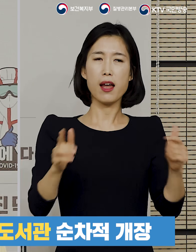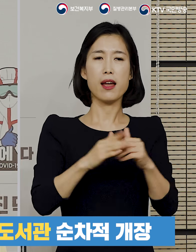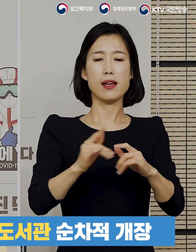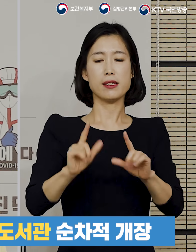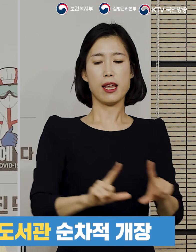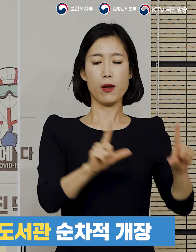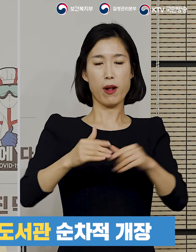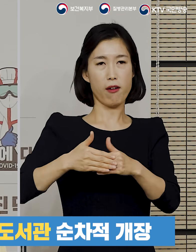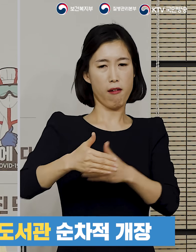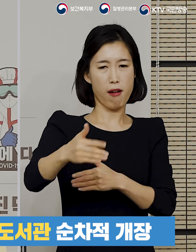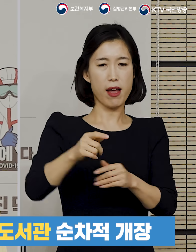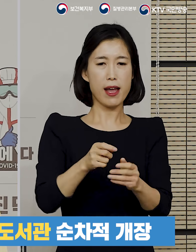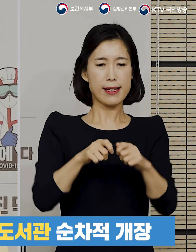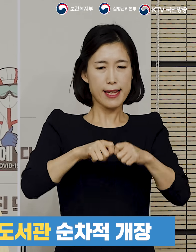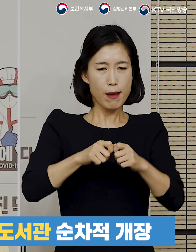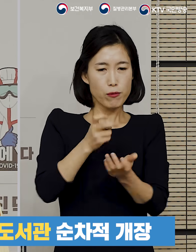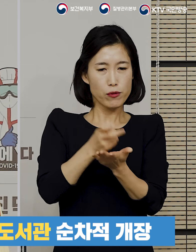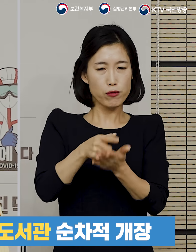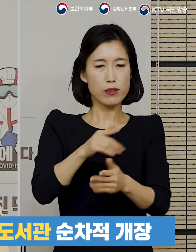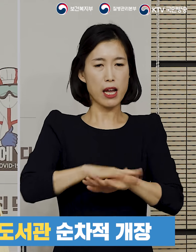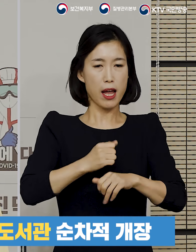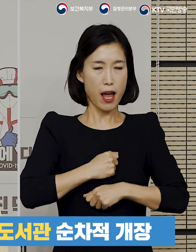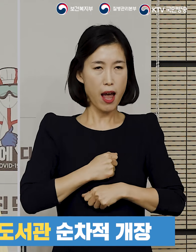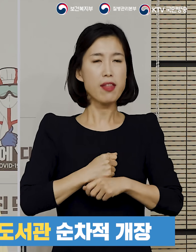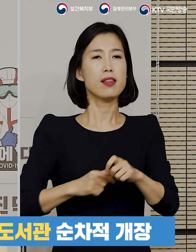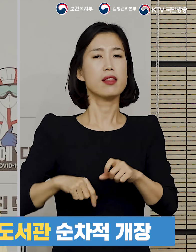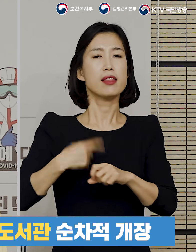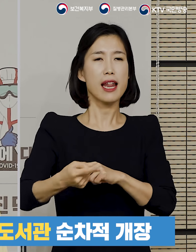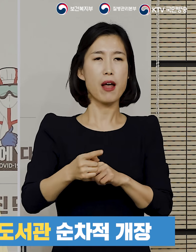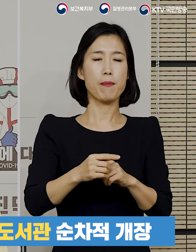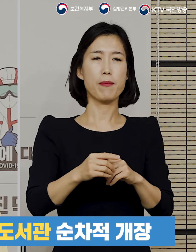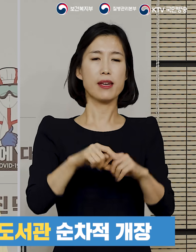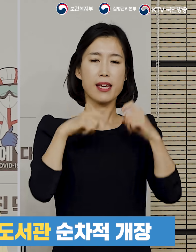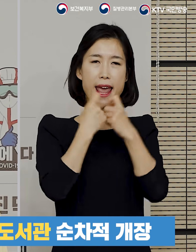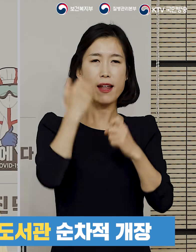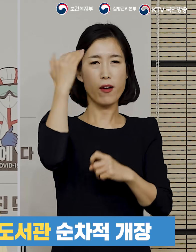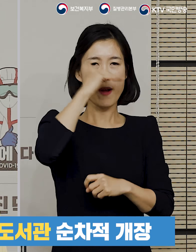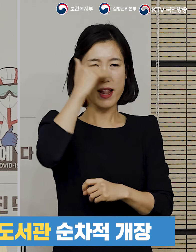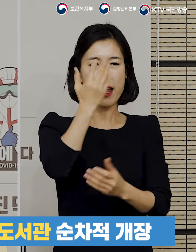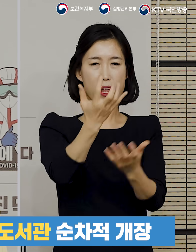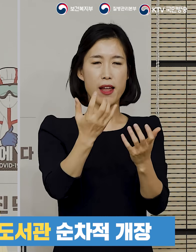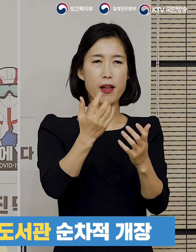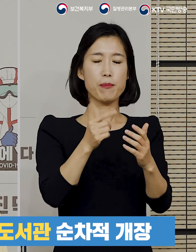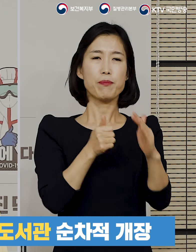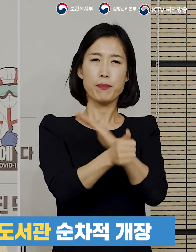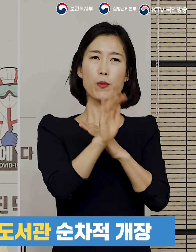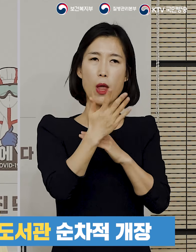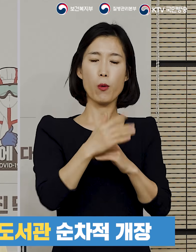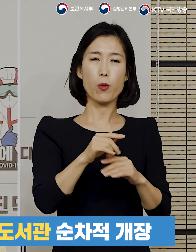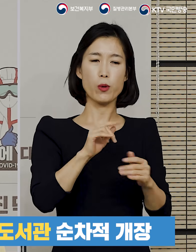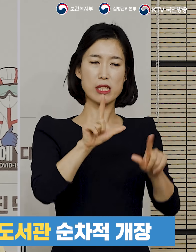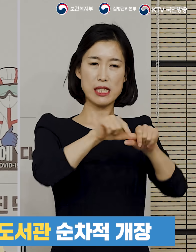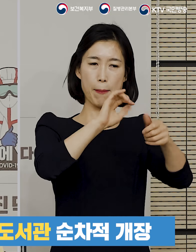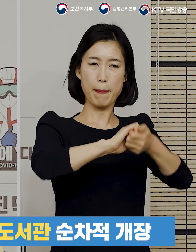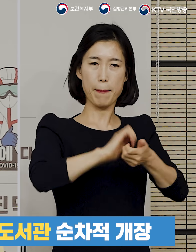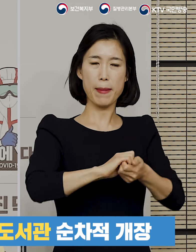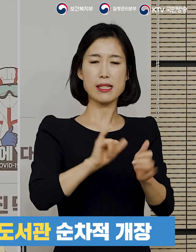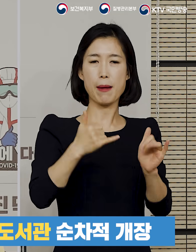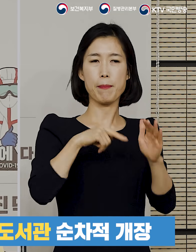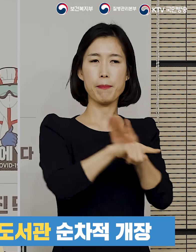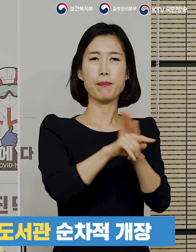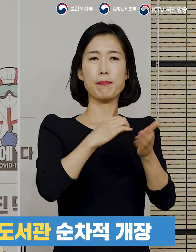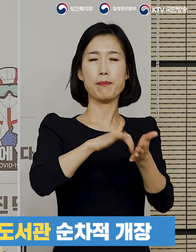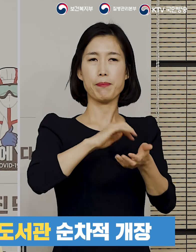국립중앙도서관은 생활 속 거리두기 세부 지침을 준수하면서 개인 관람 중심, 시간대별 인원